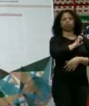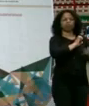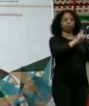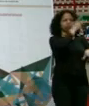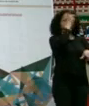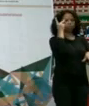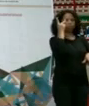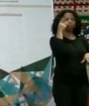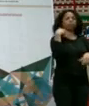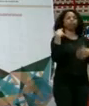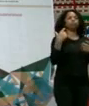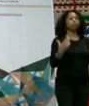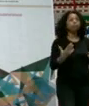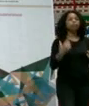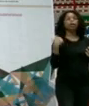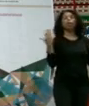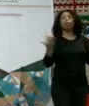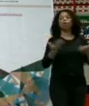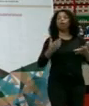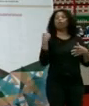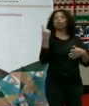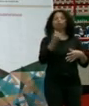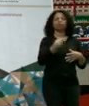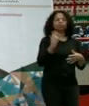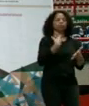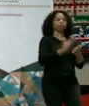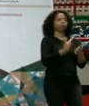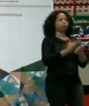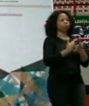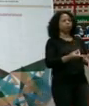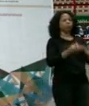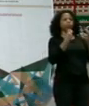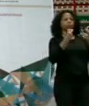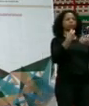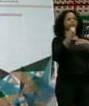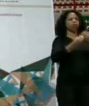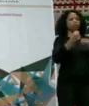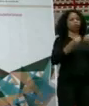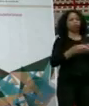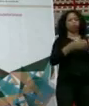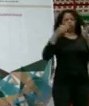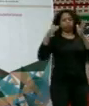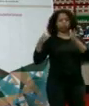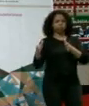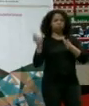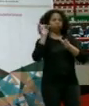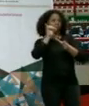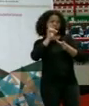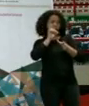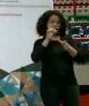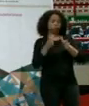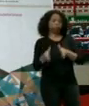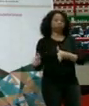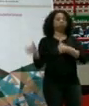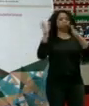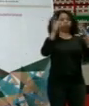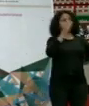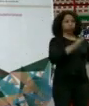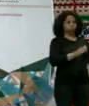essas medidas favoreciam a dois grupos. De um lado, as medidas vão favorecer a Inglaterra. Do outro, as medidas